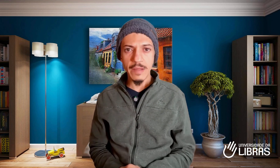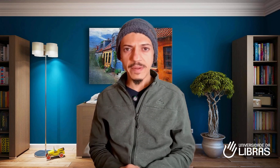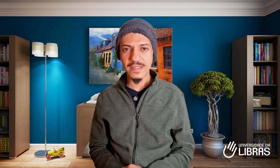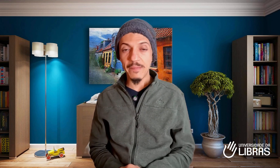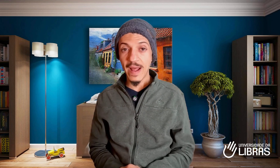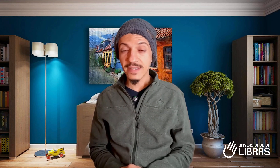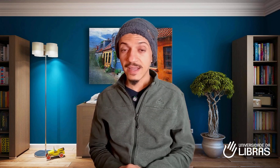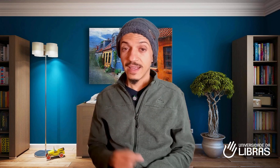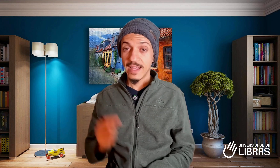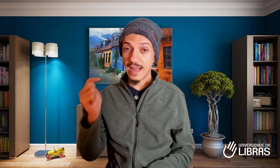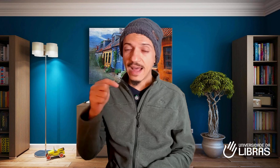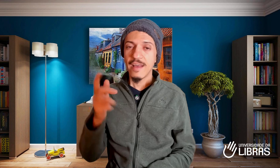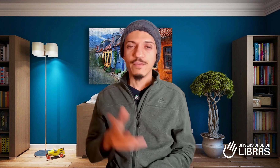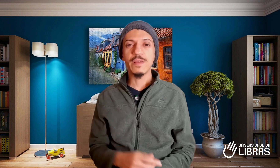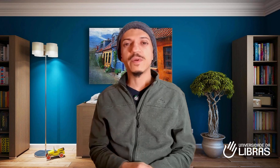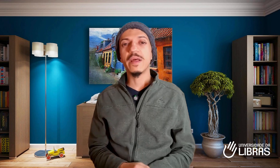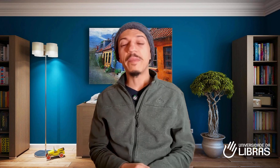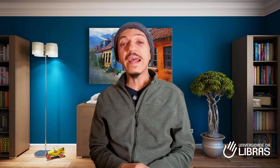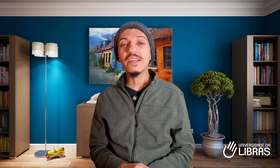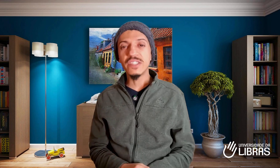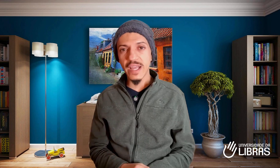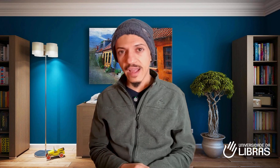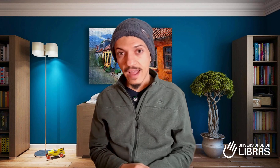na Prática e lá você poder preencher